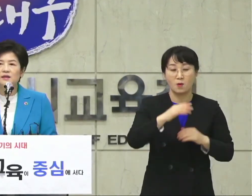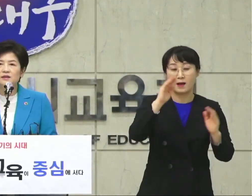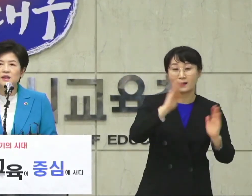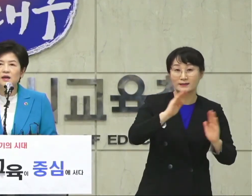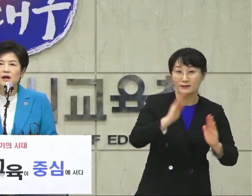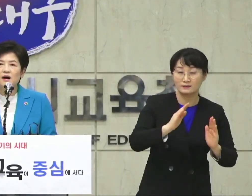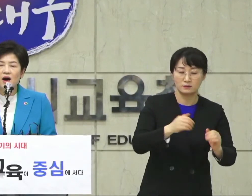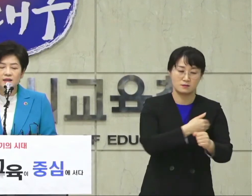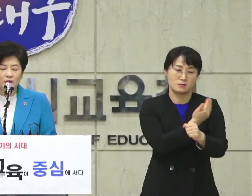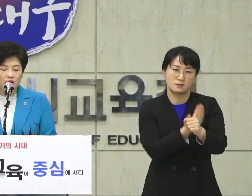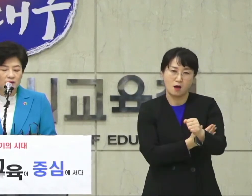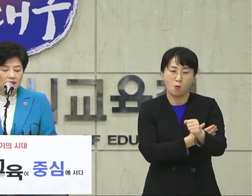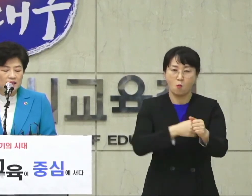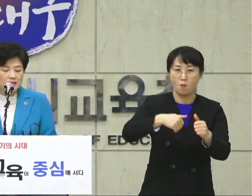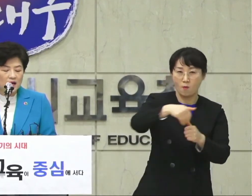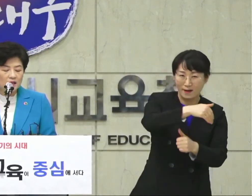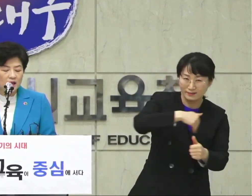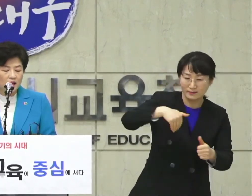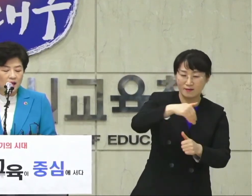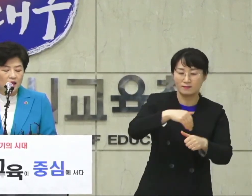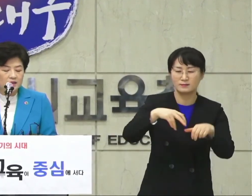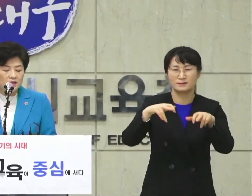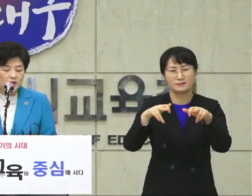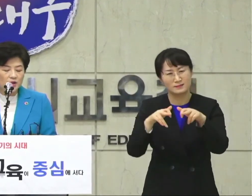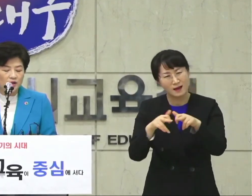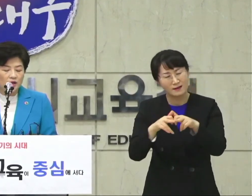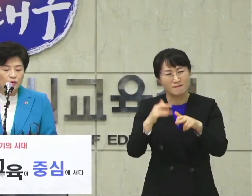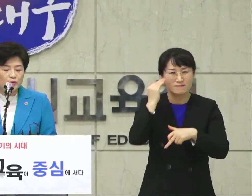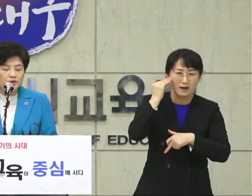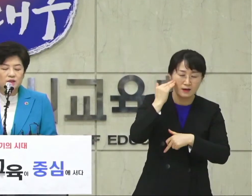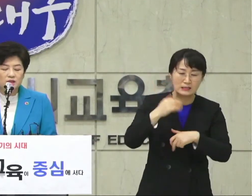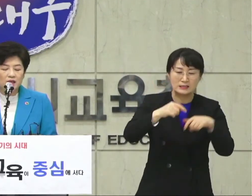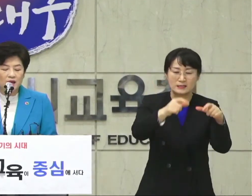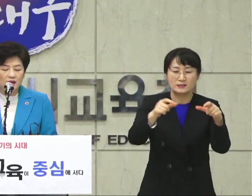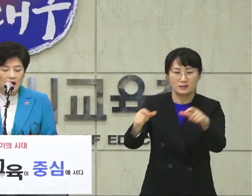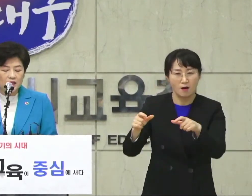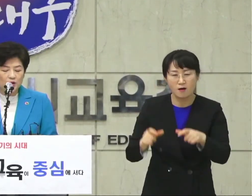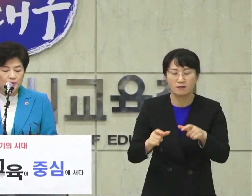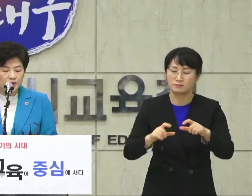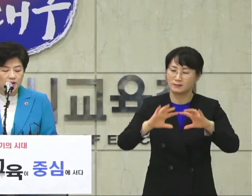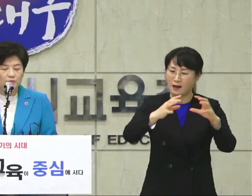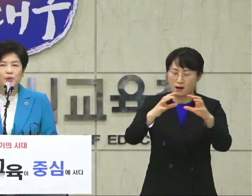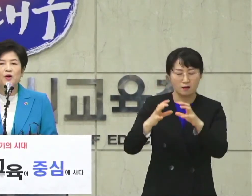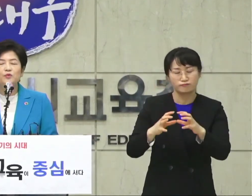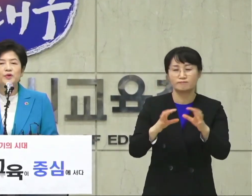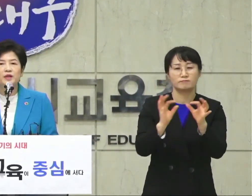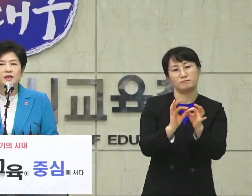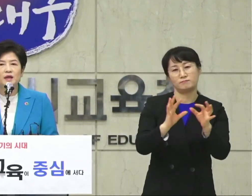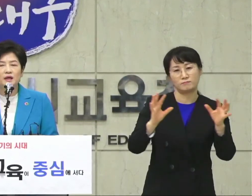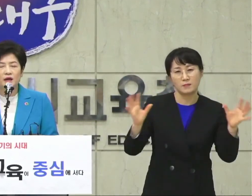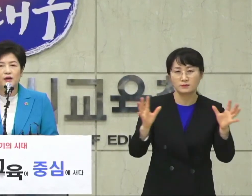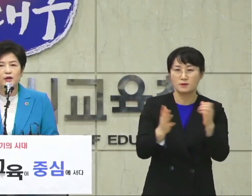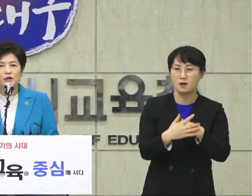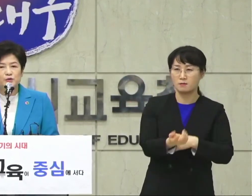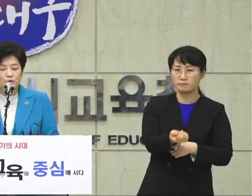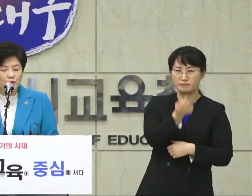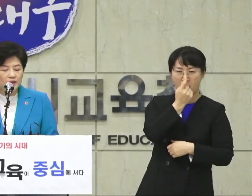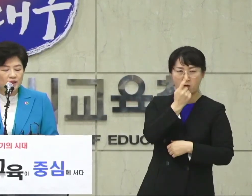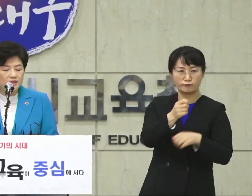학생들이 능력, 환경, 장애, 지역, 국적 등에 관계없이 배움의